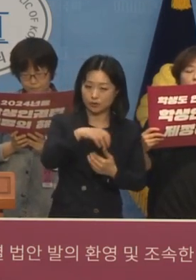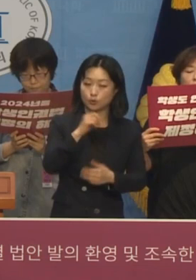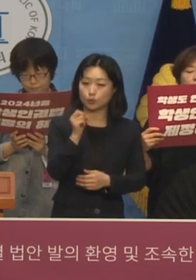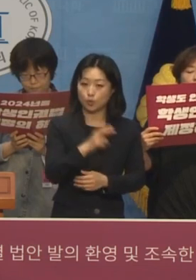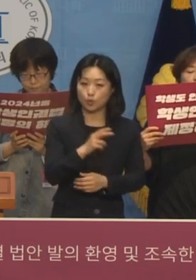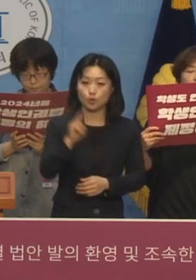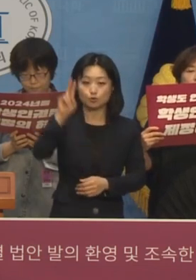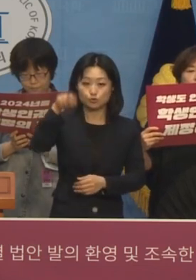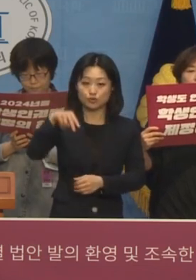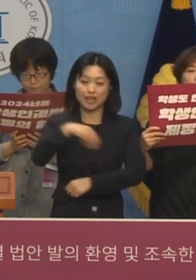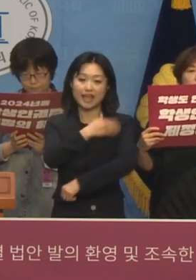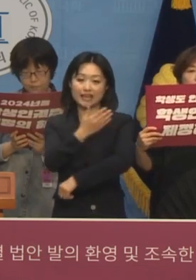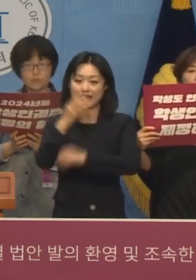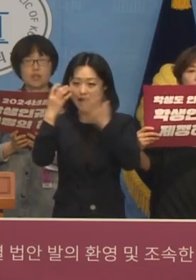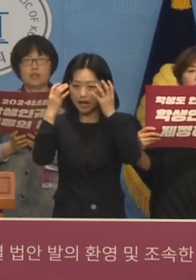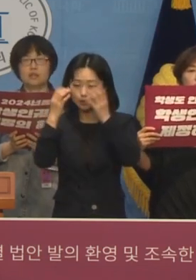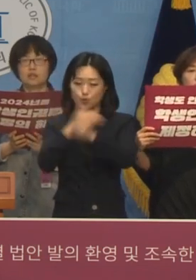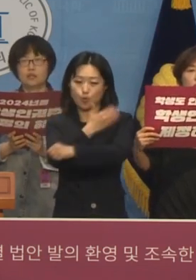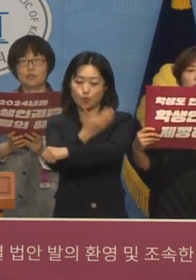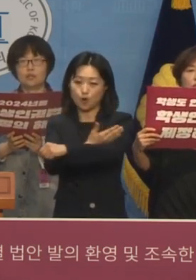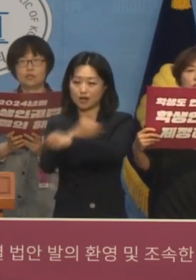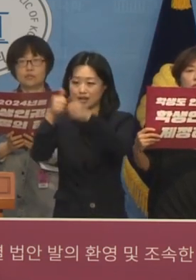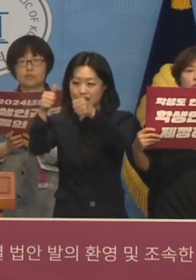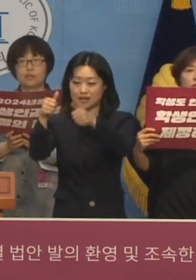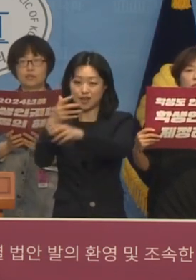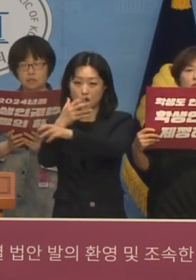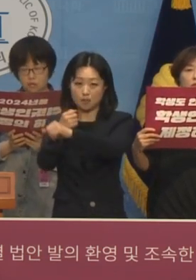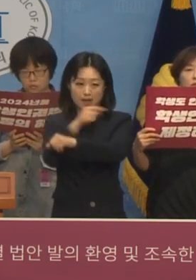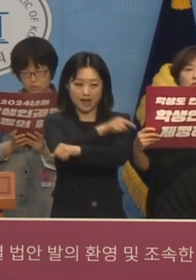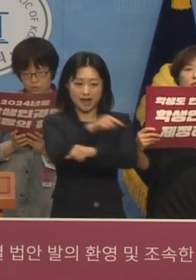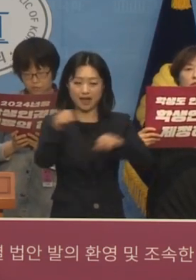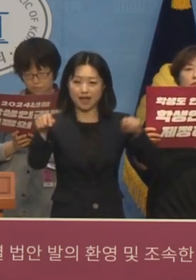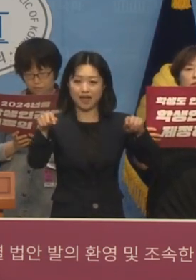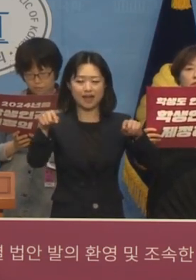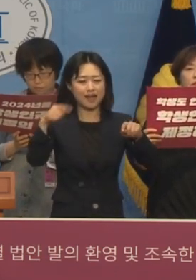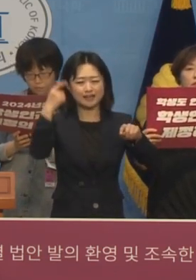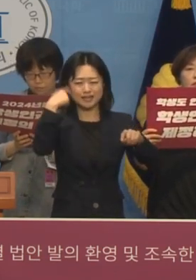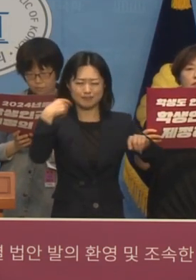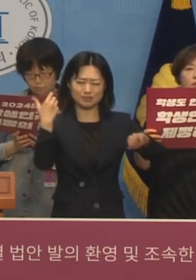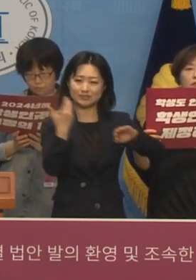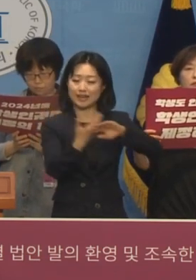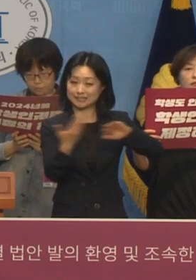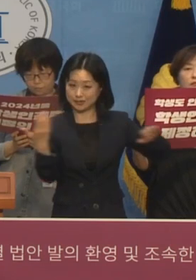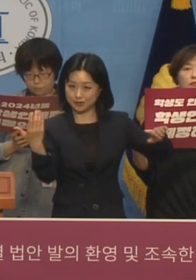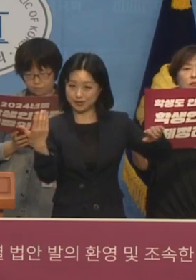그 UN 아동권리 협약 사이에는 너무나 커다란 간극이 있었습니다.